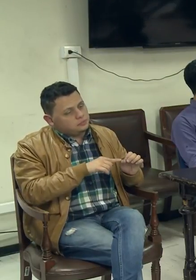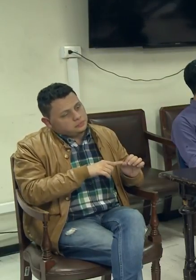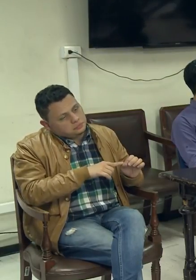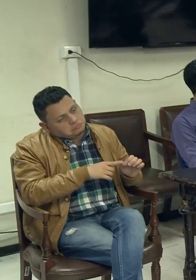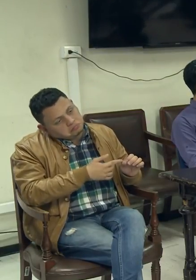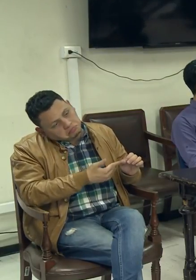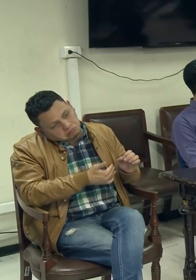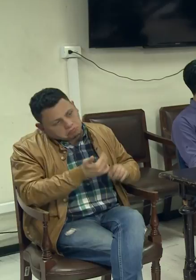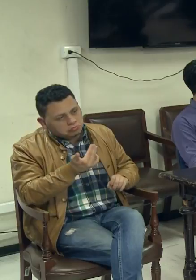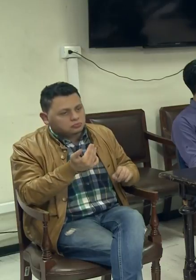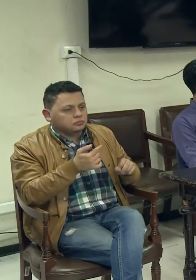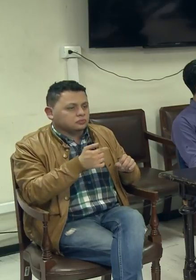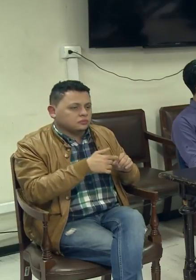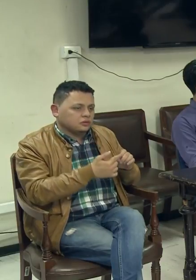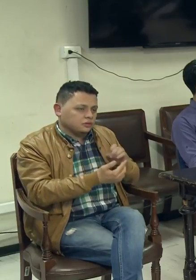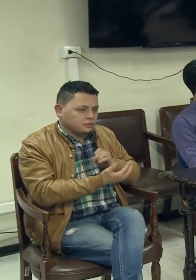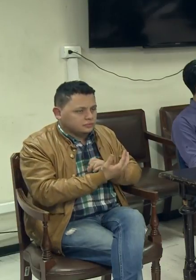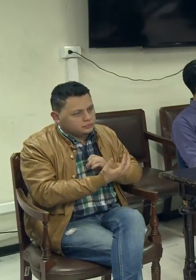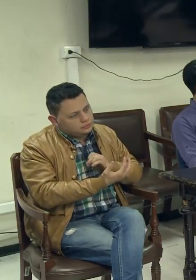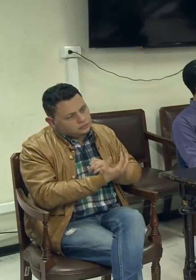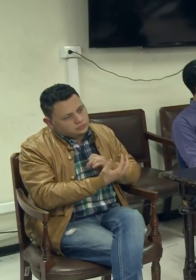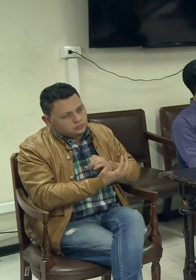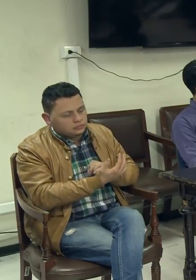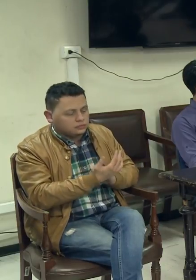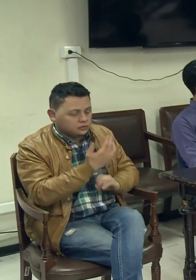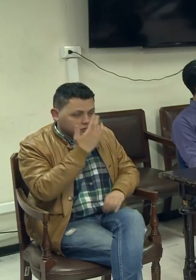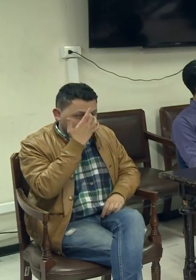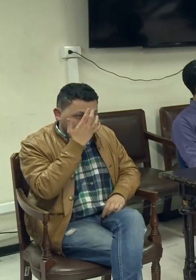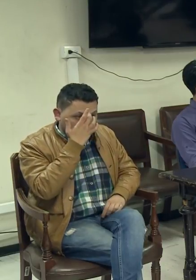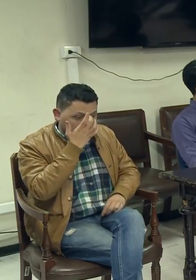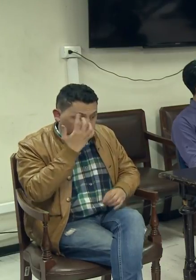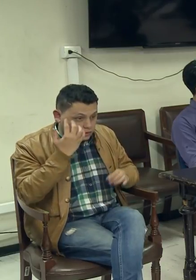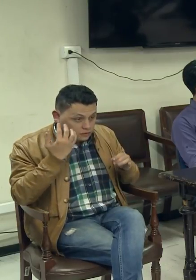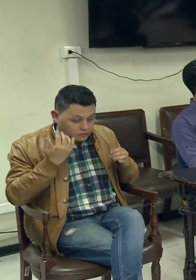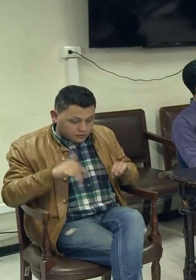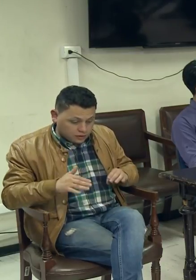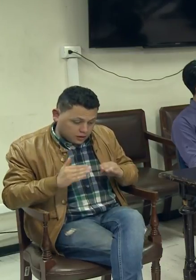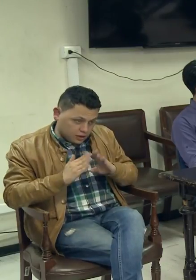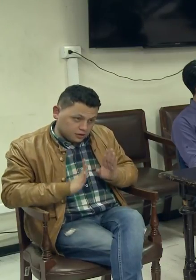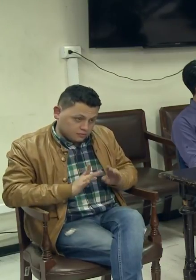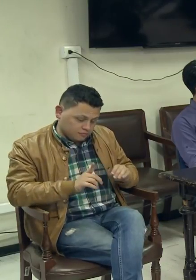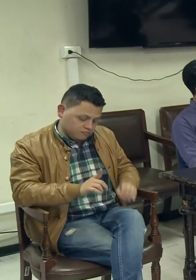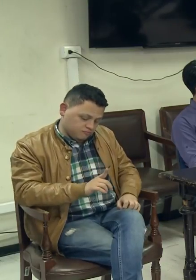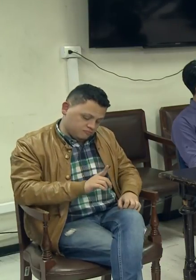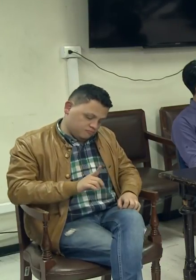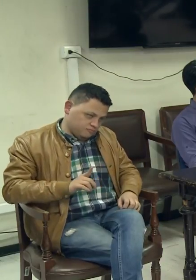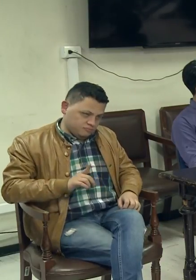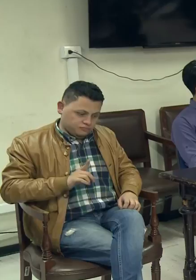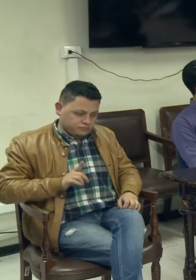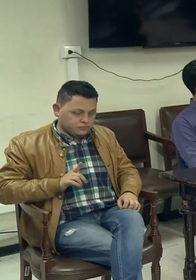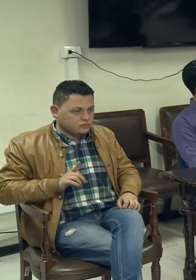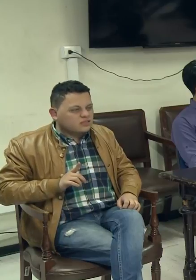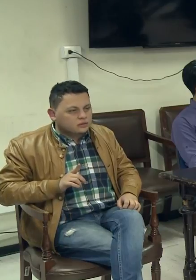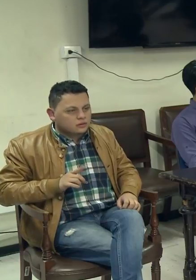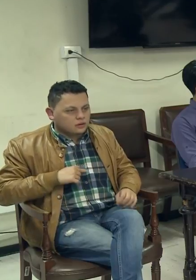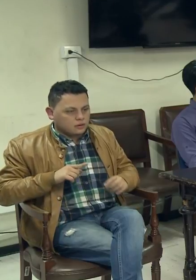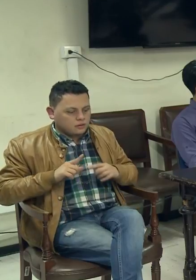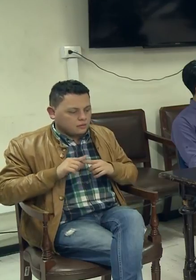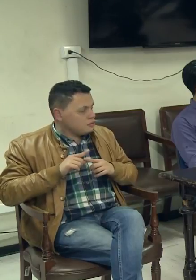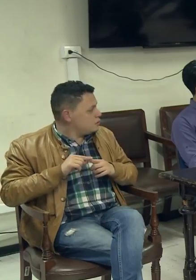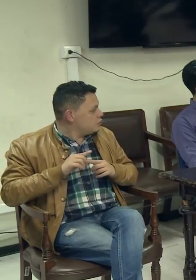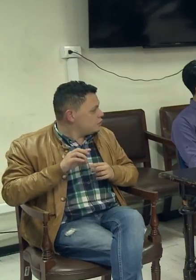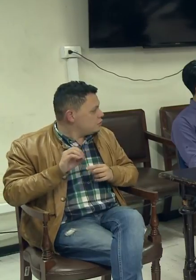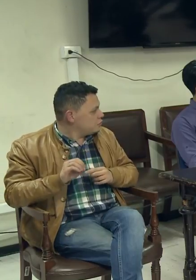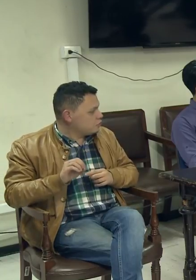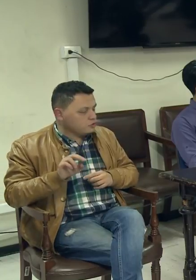a molestar porque de regreso a su casa regresa con sus primos